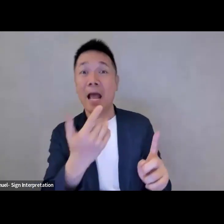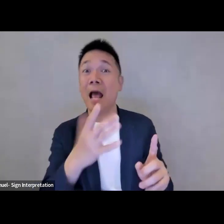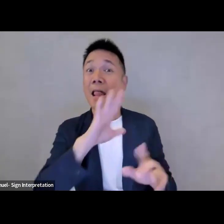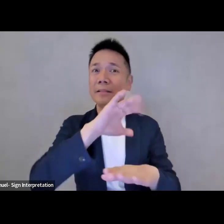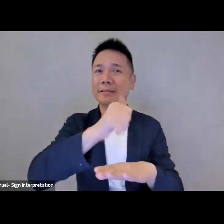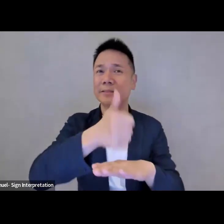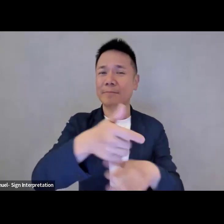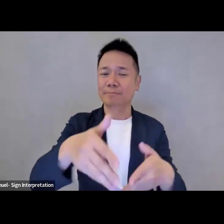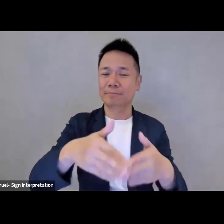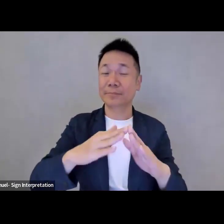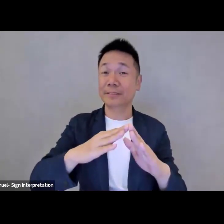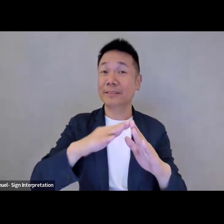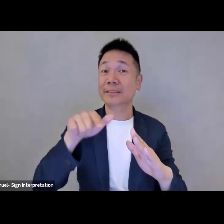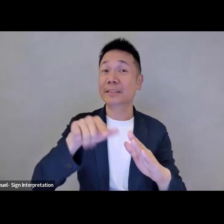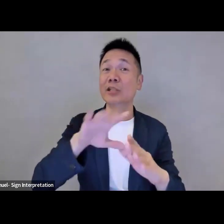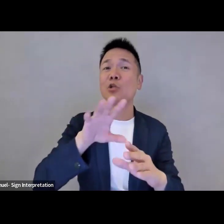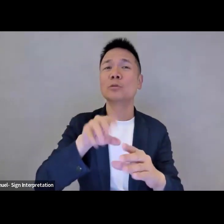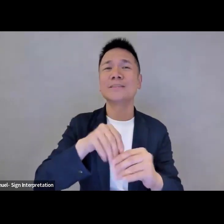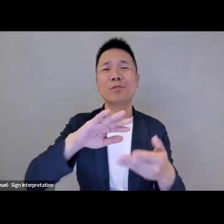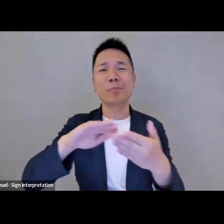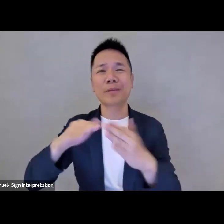城市一起去工作，